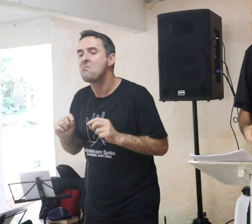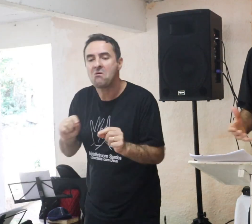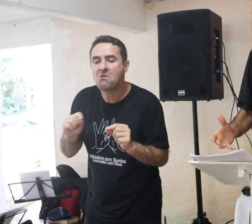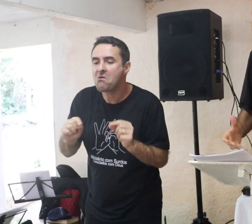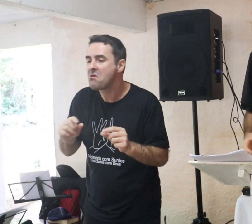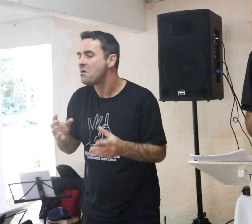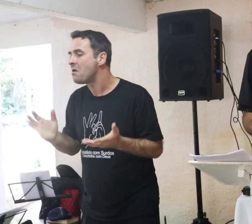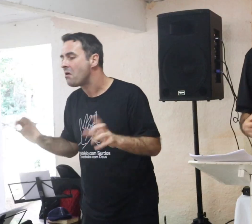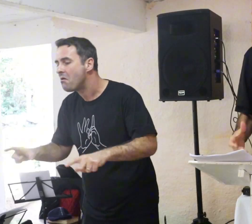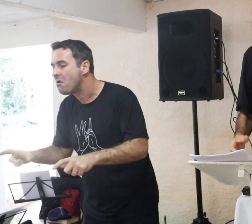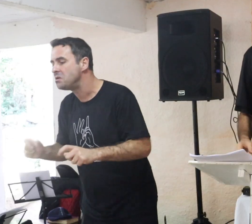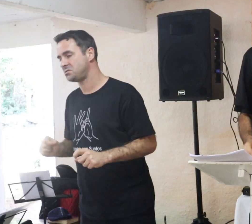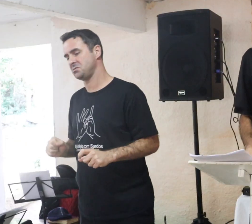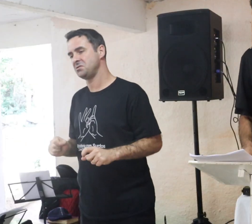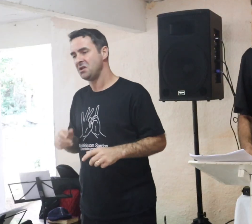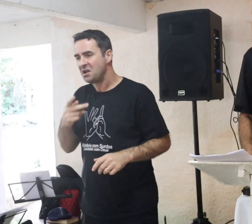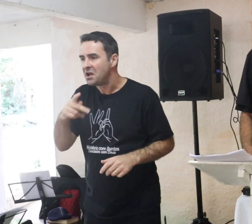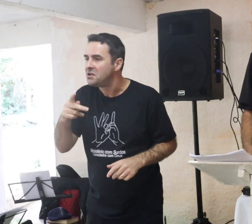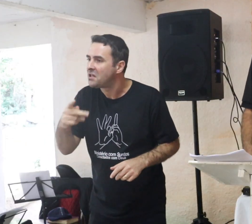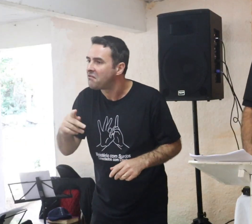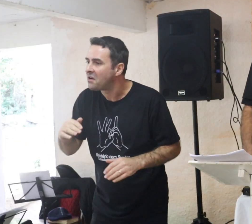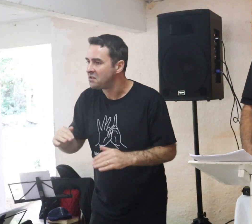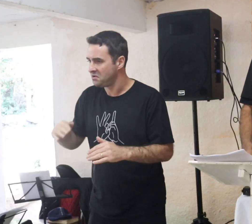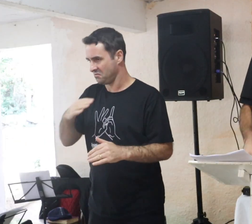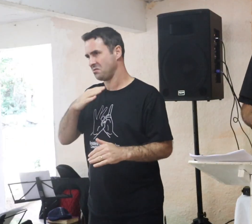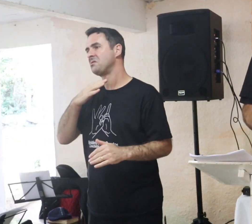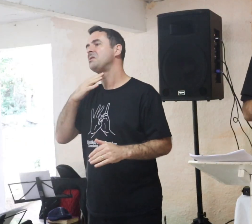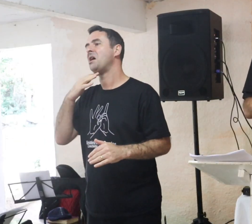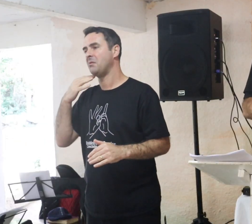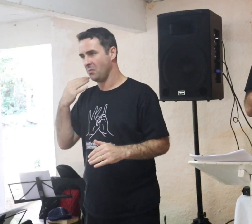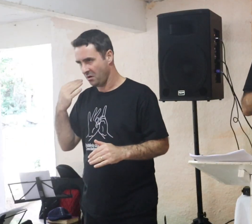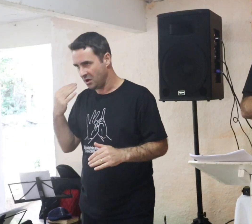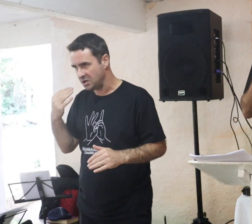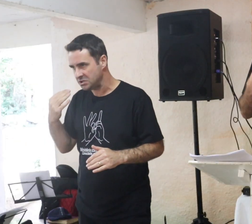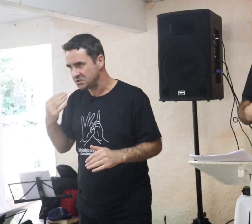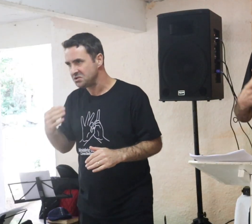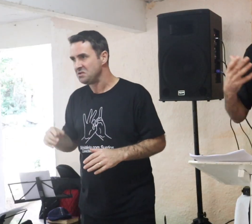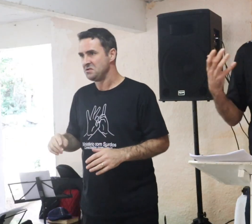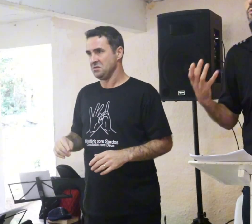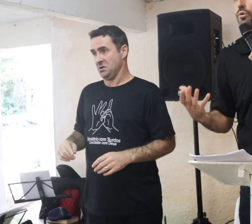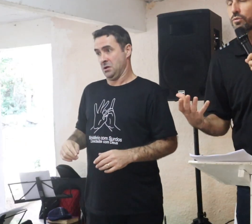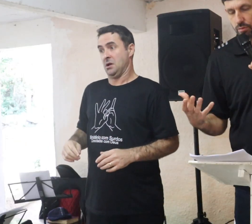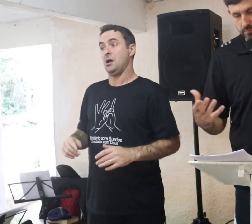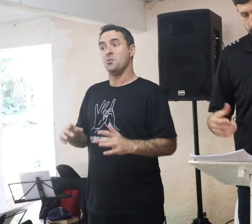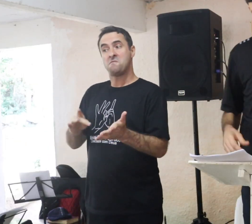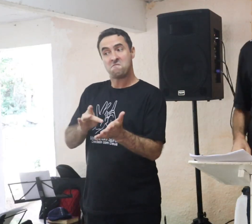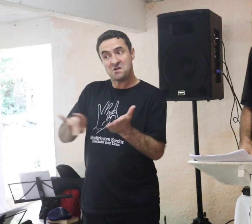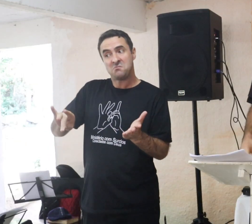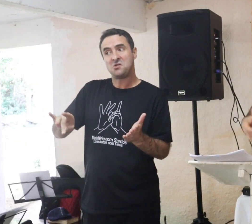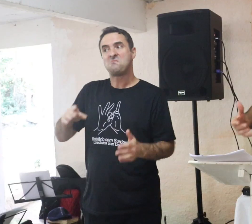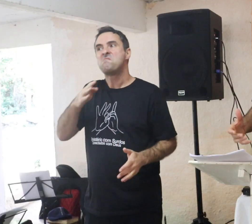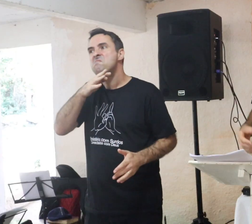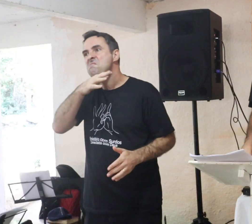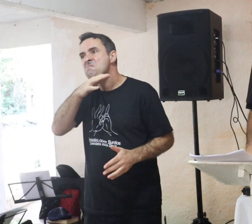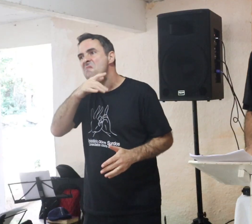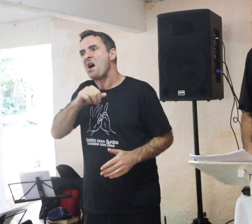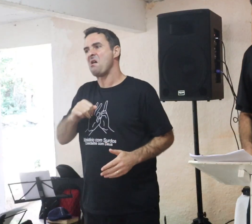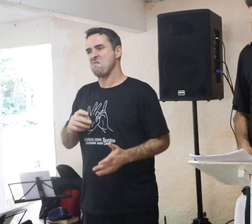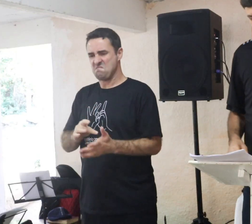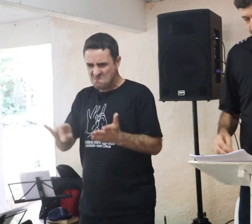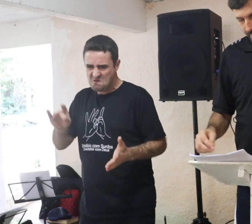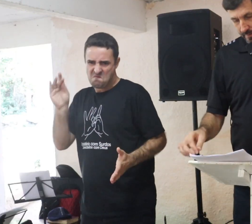Aqui ele está falando da malignidade da morte. De fato, a morte é um adversário maldoso,